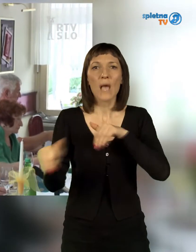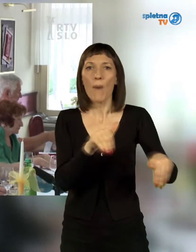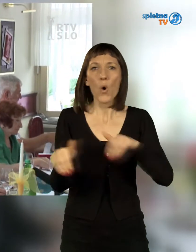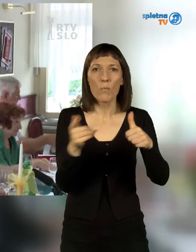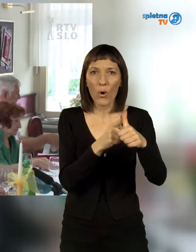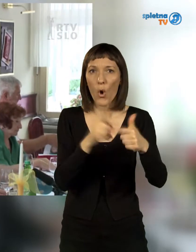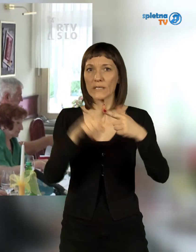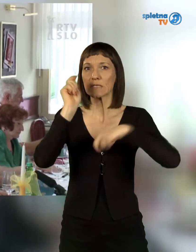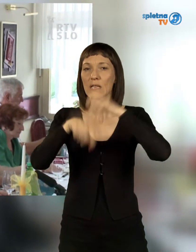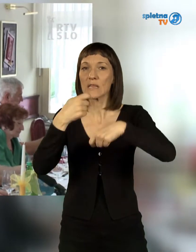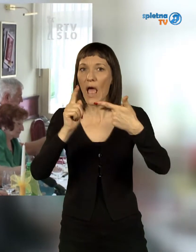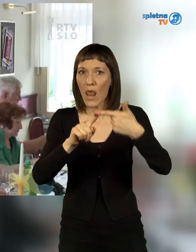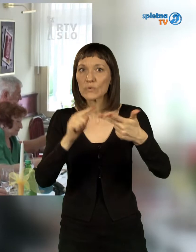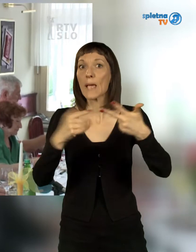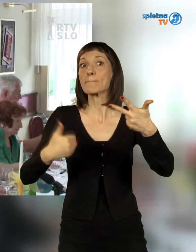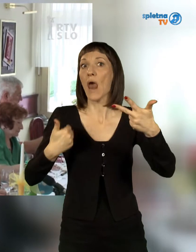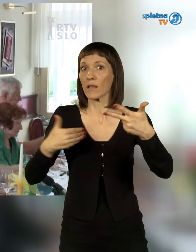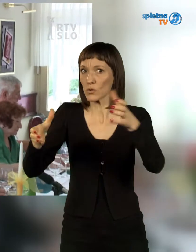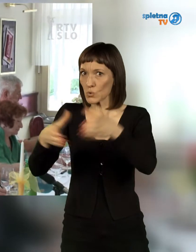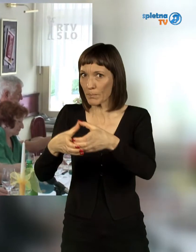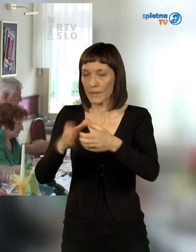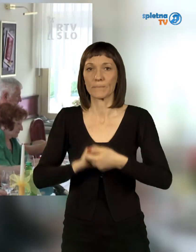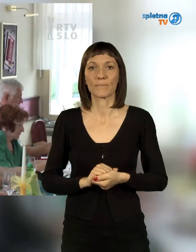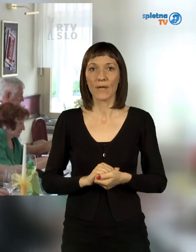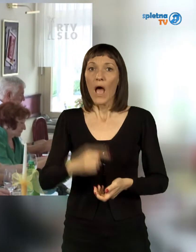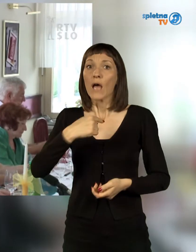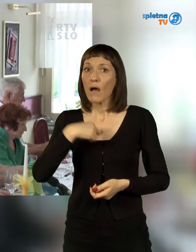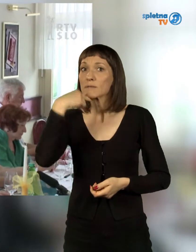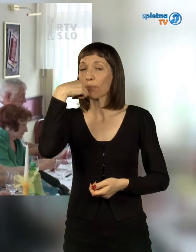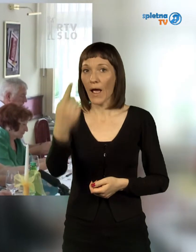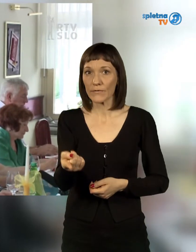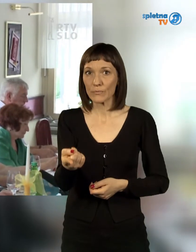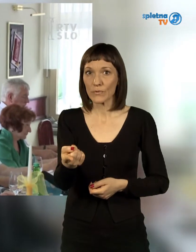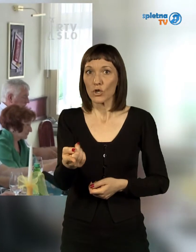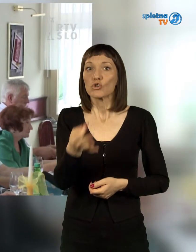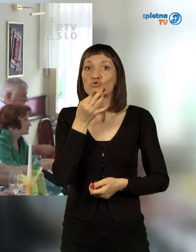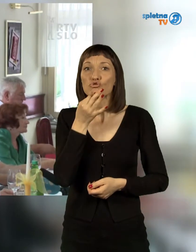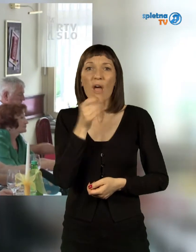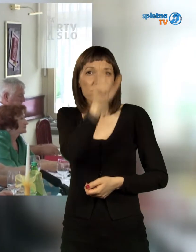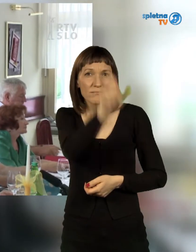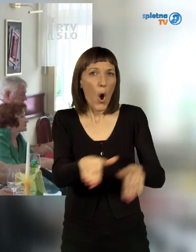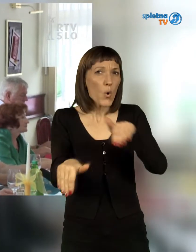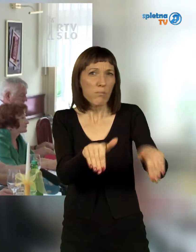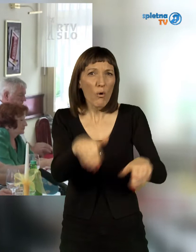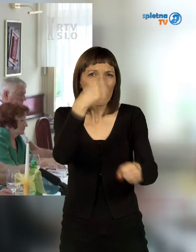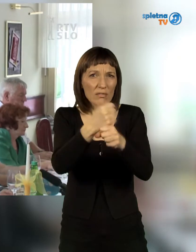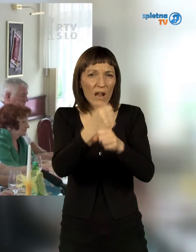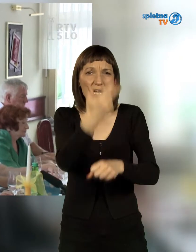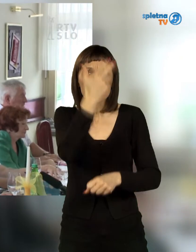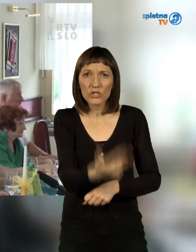upokojenci, delavci, mladi. Jaz pravim, če je upokojenec delal 30,